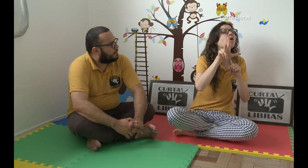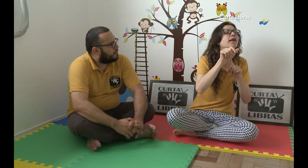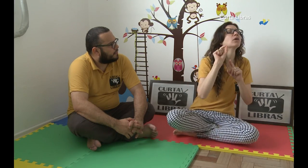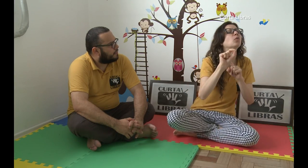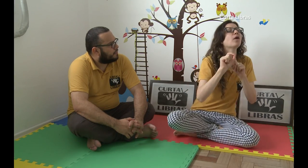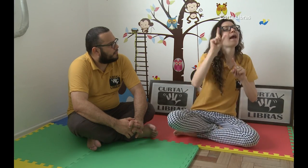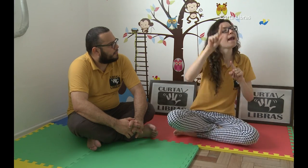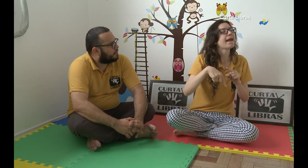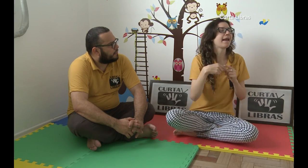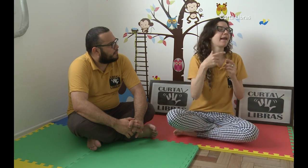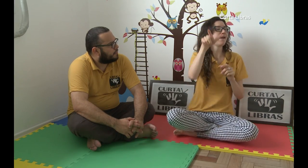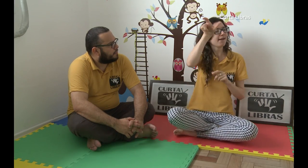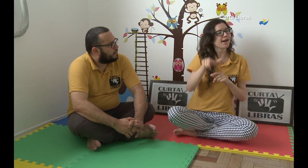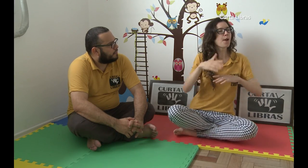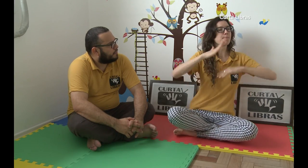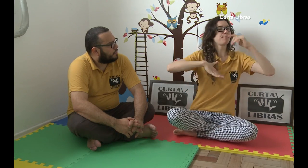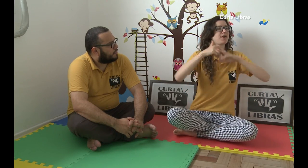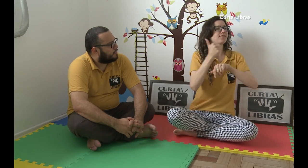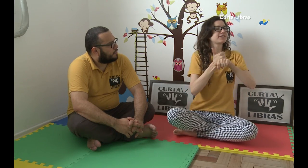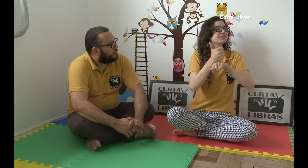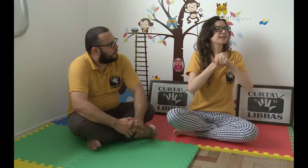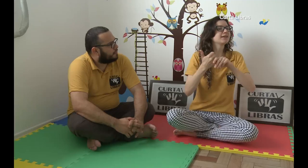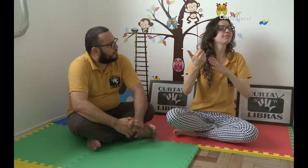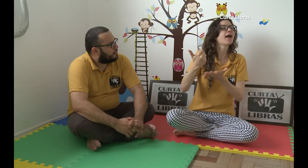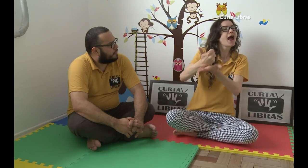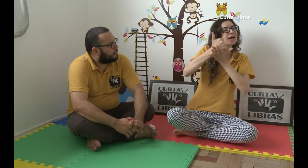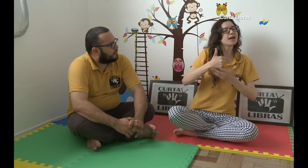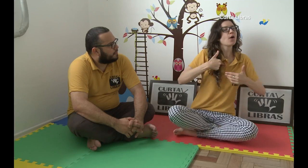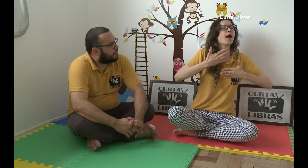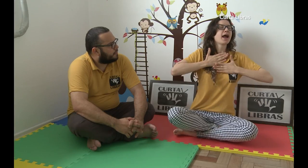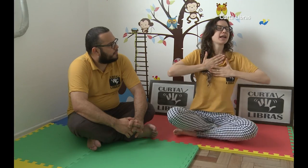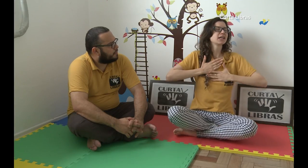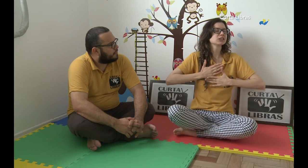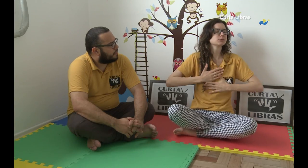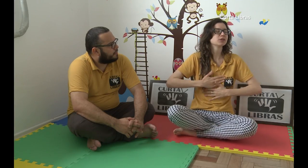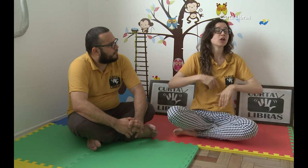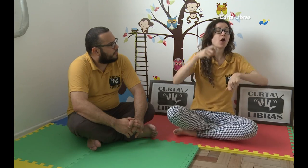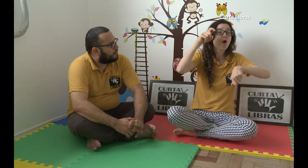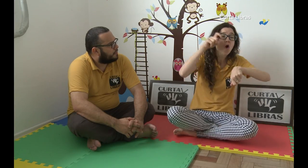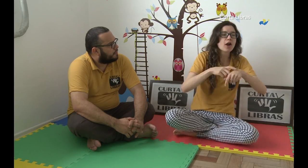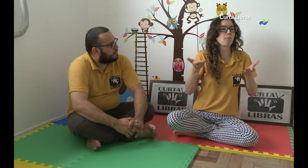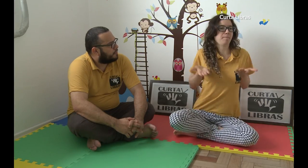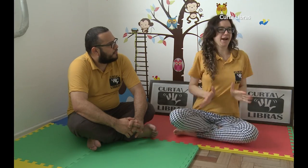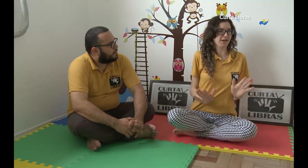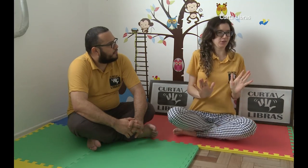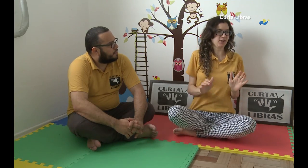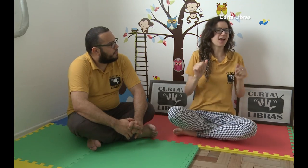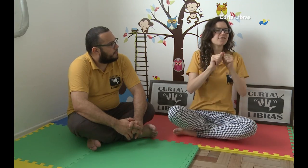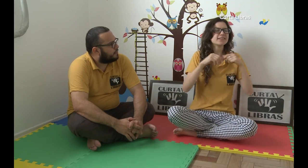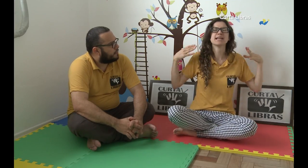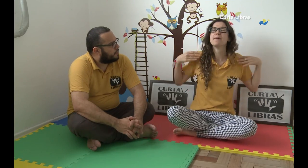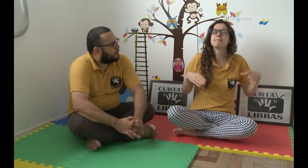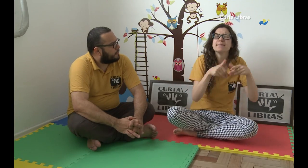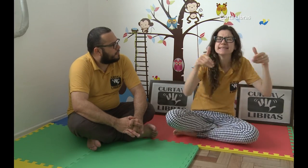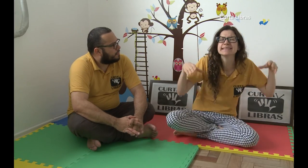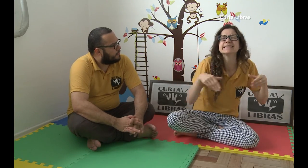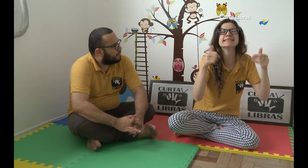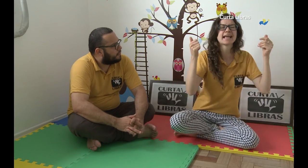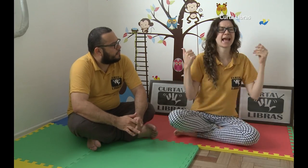calma No momento do parto Faz massagens, aconselha E também dá dicas Dicas, por exemplo